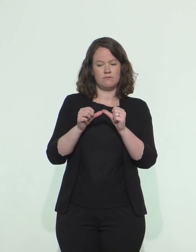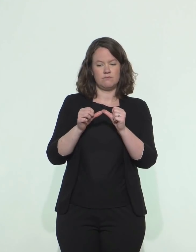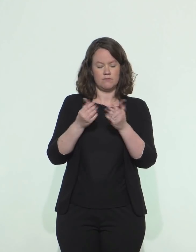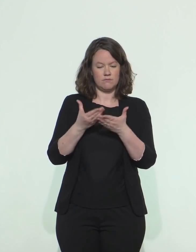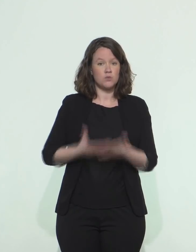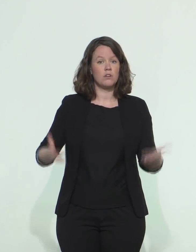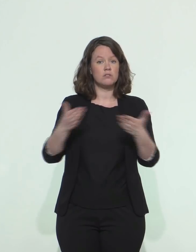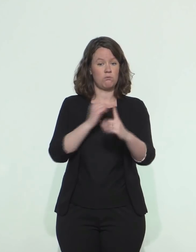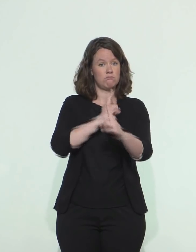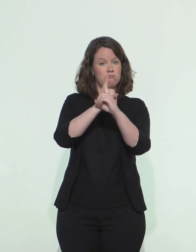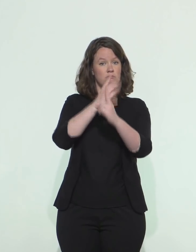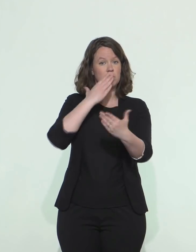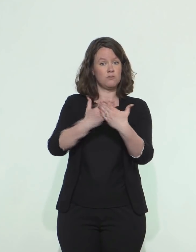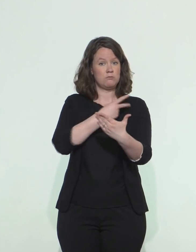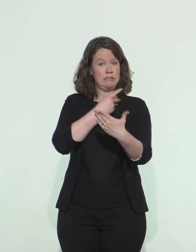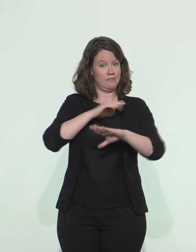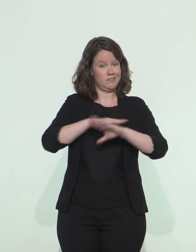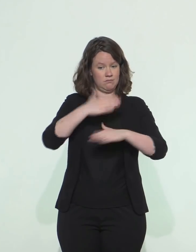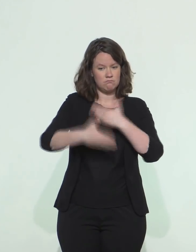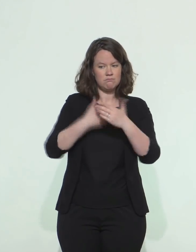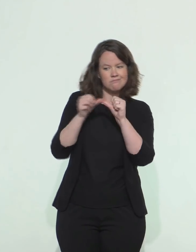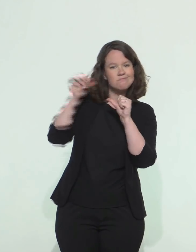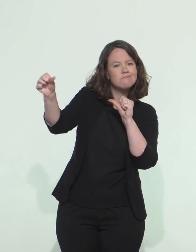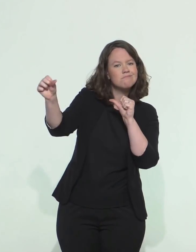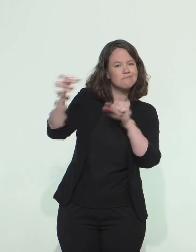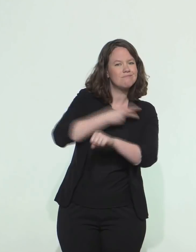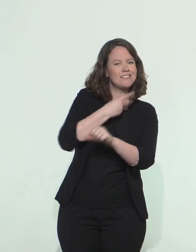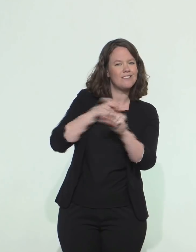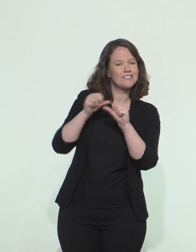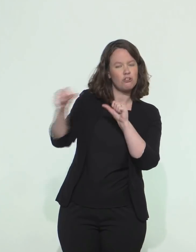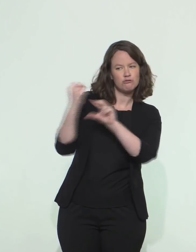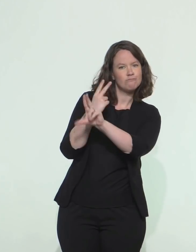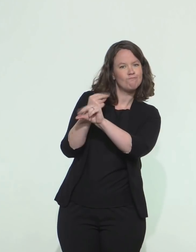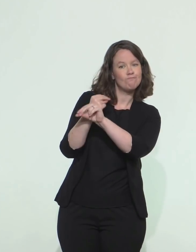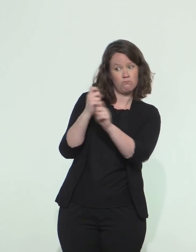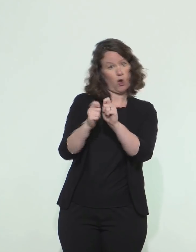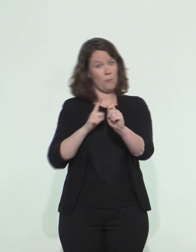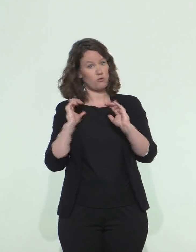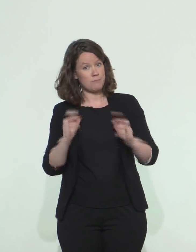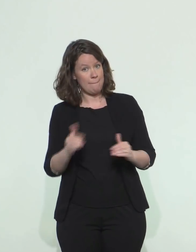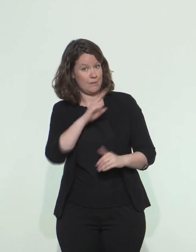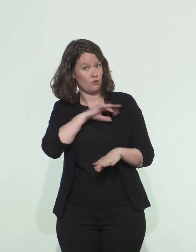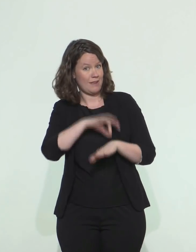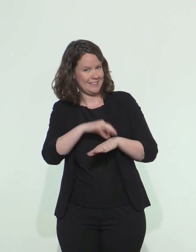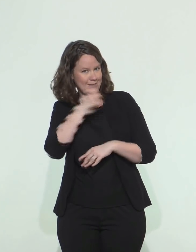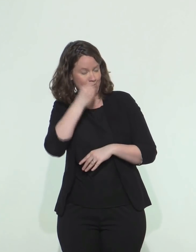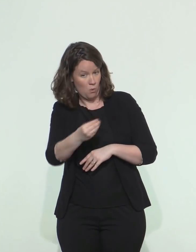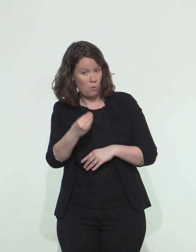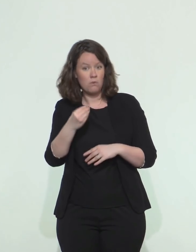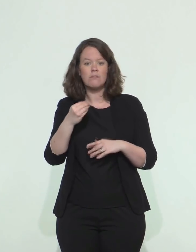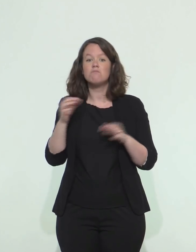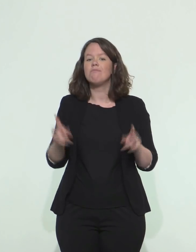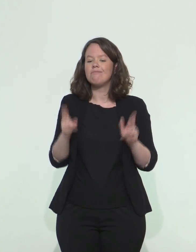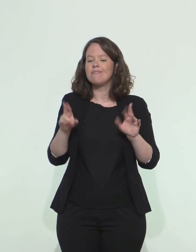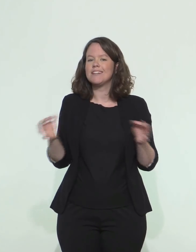pendant la phase de déconfinement, notamment pour faciliter la détection et le dépistage des personnes potentiellement malades ? Alors, c'est une question qu'on se pose.